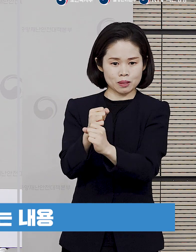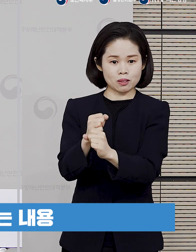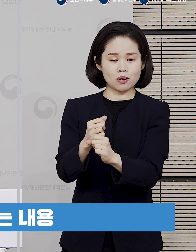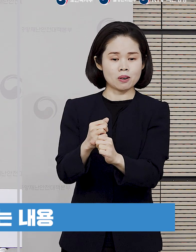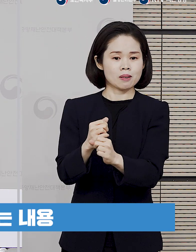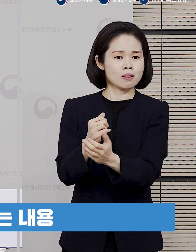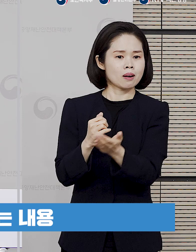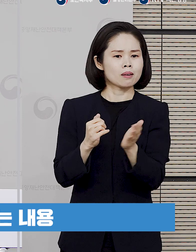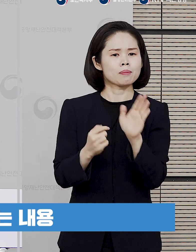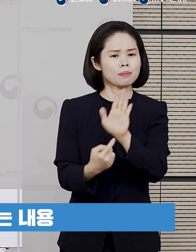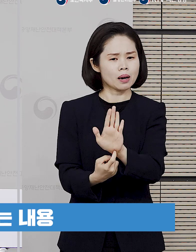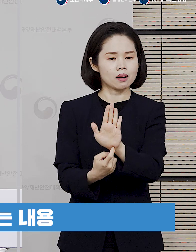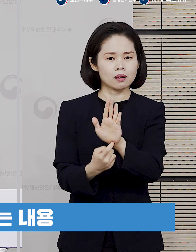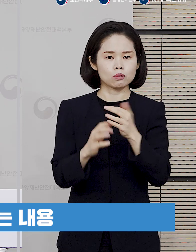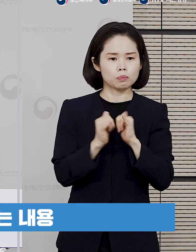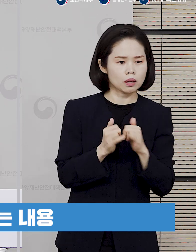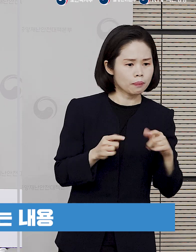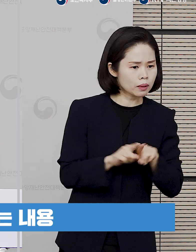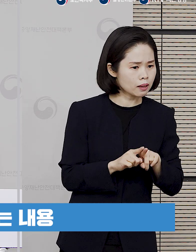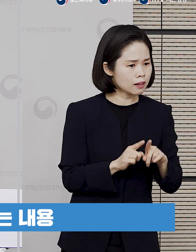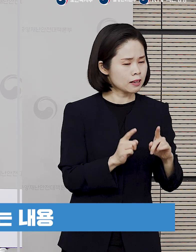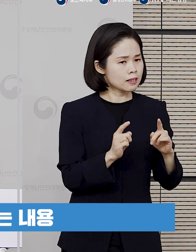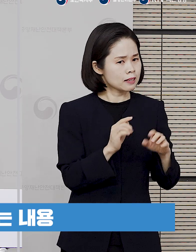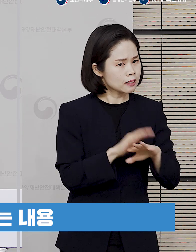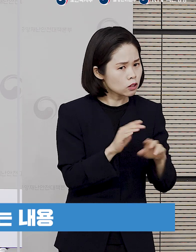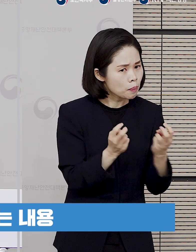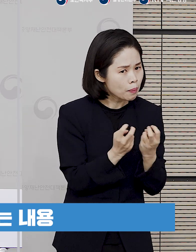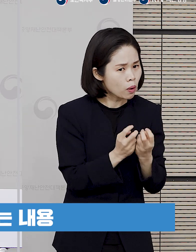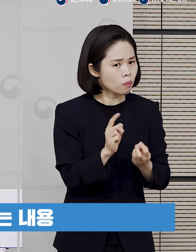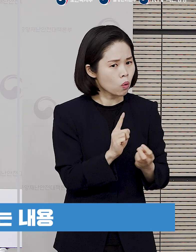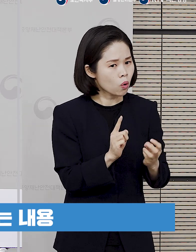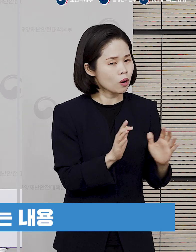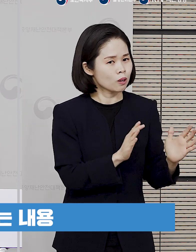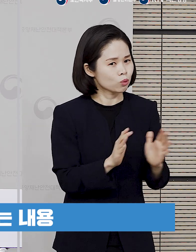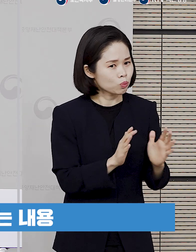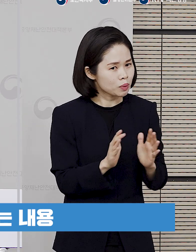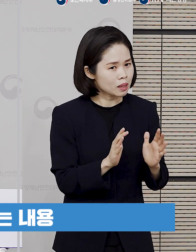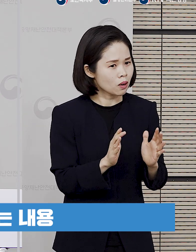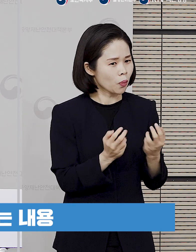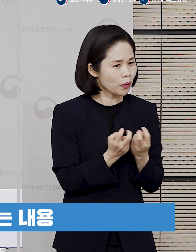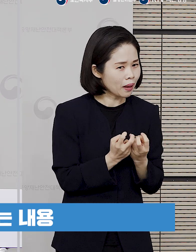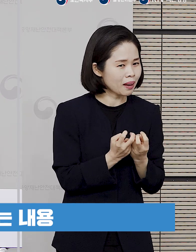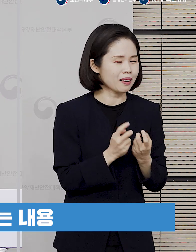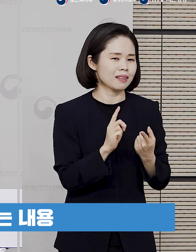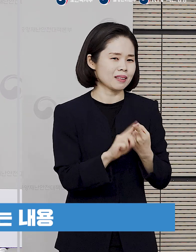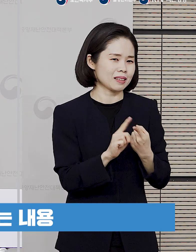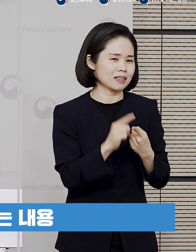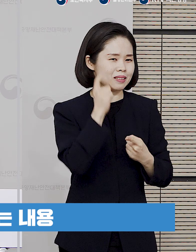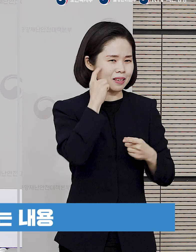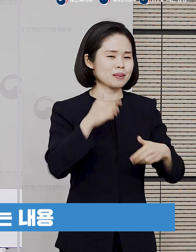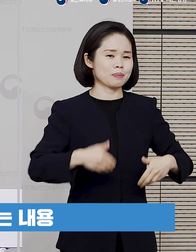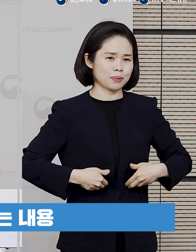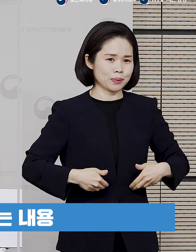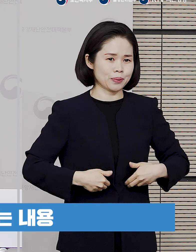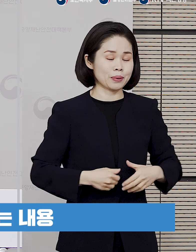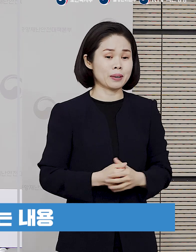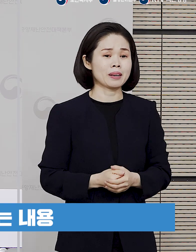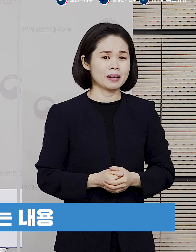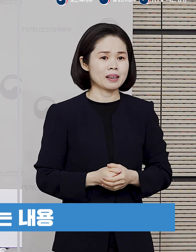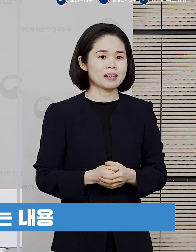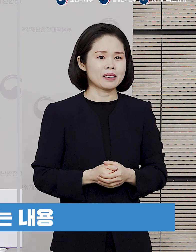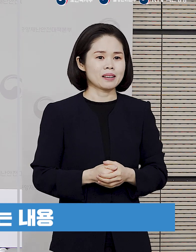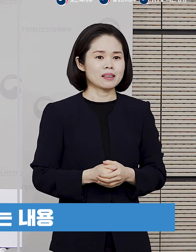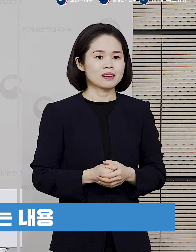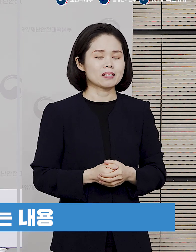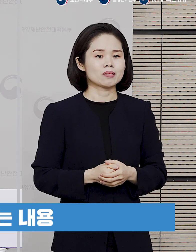함께 공유하고 함께 실천할 건지에 대한 준비가 필요한 이러한 내용을 담게 될 것이라고 봅니다.